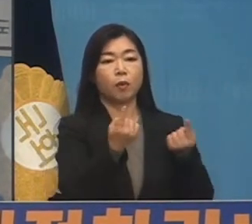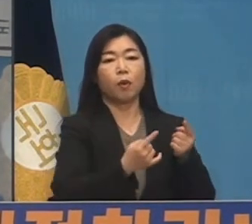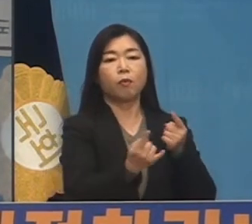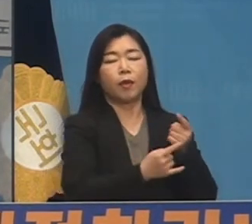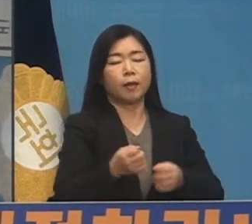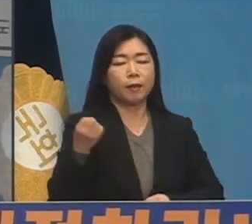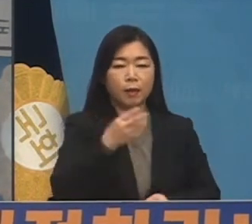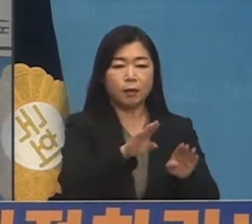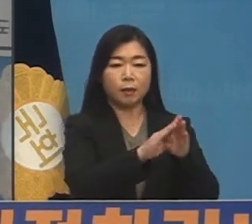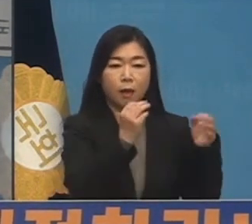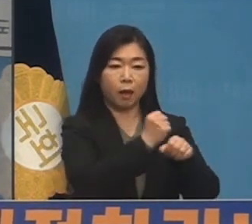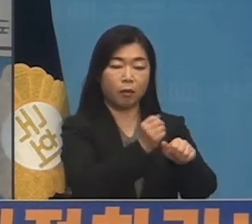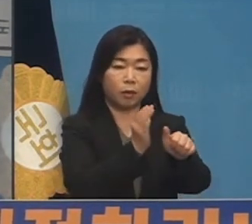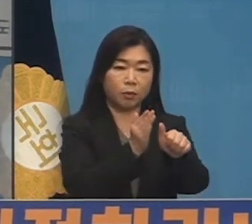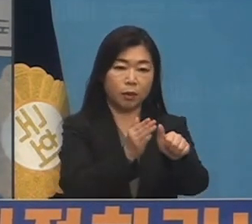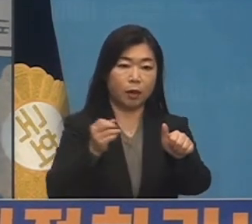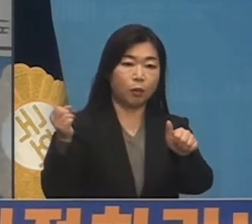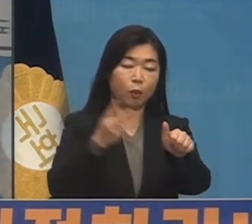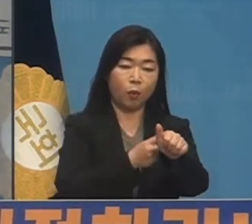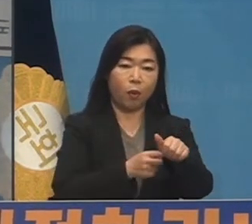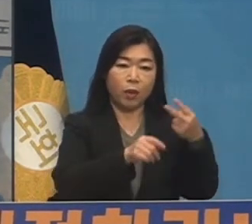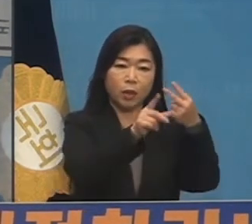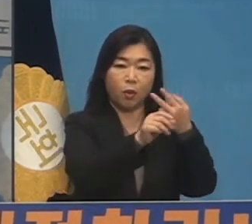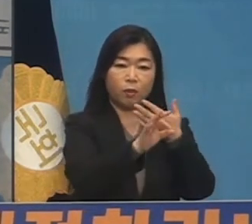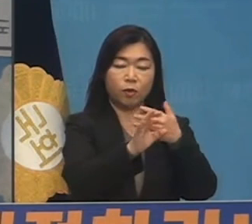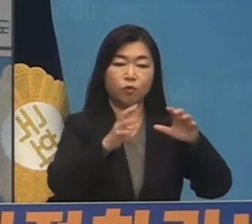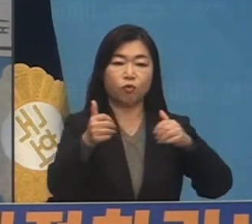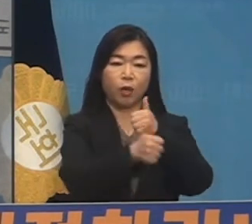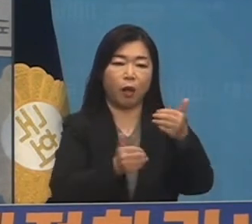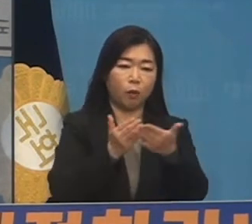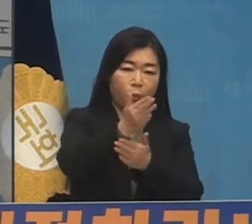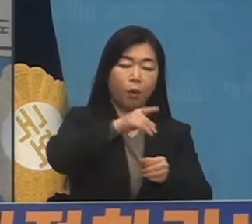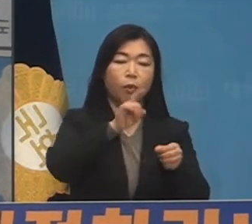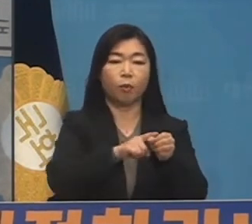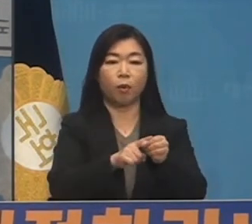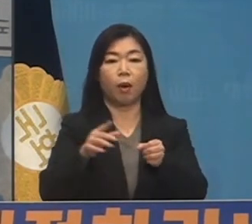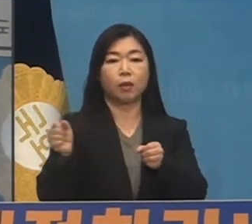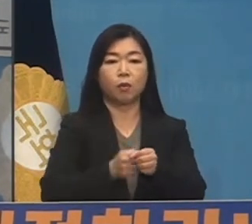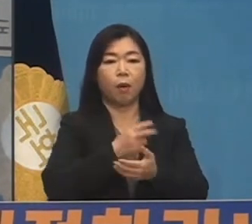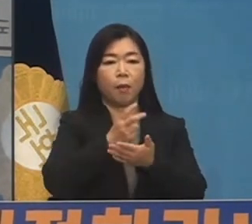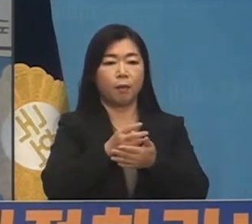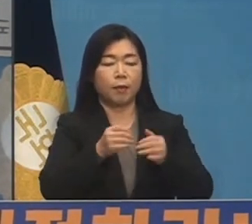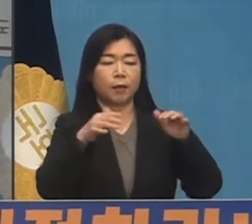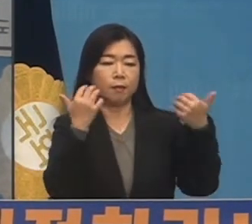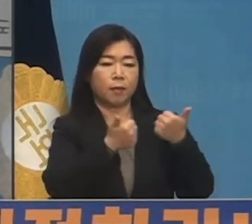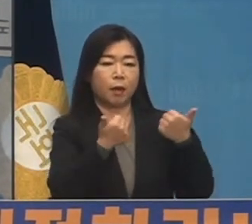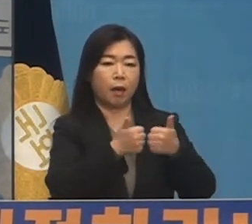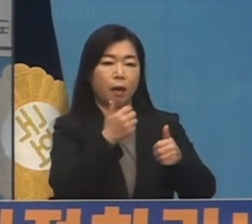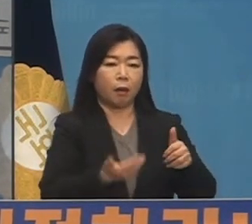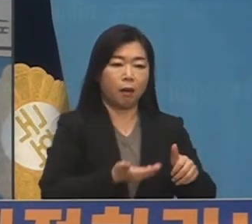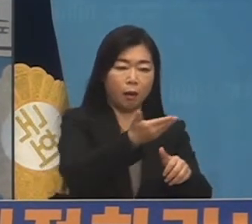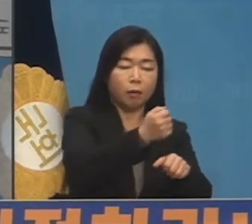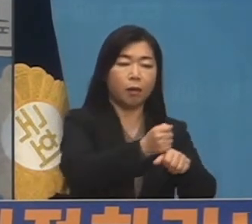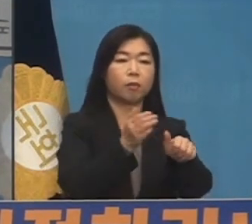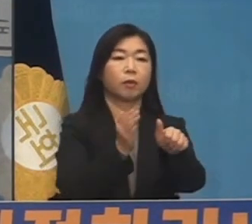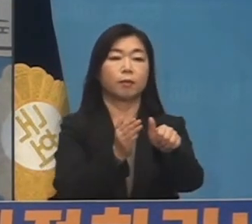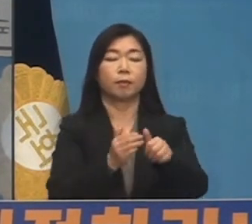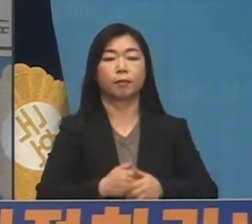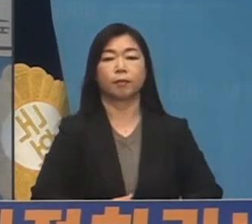안건조정위원회를 다시 열어주십시오. 그리고 2월 임시국회 통과를 목표로 이 법의 심사 일정을 재개해 주십시오.